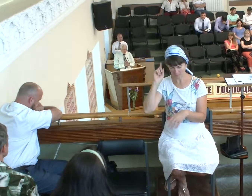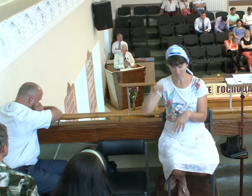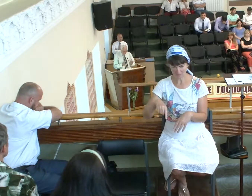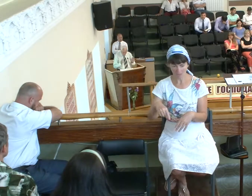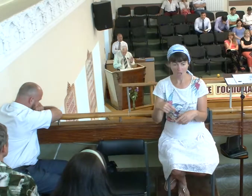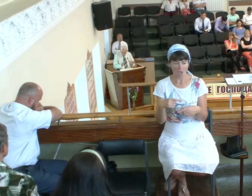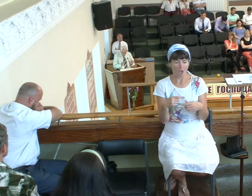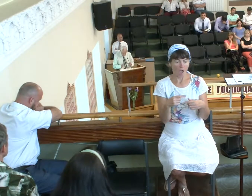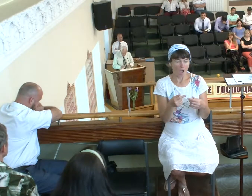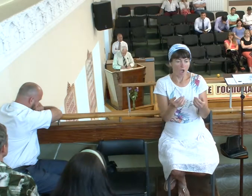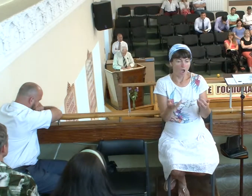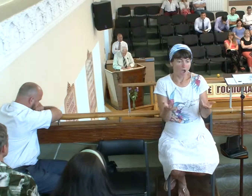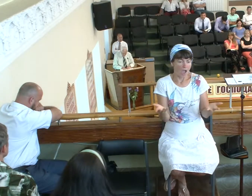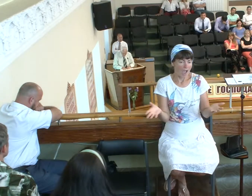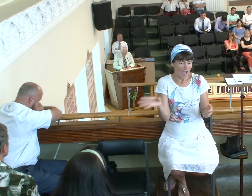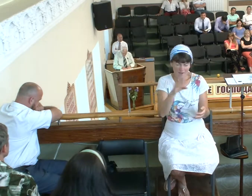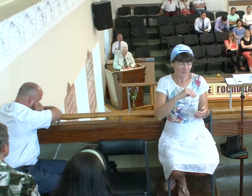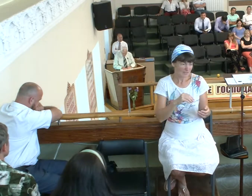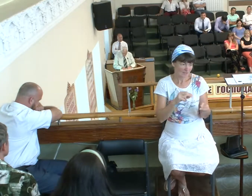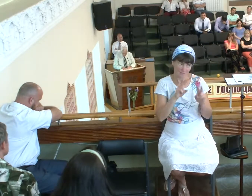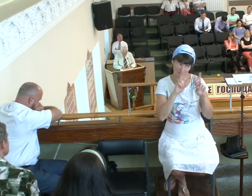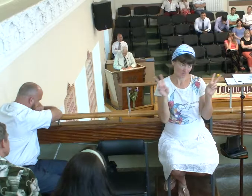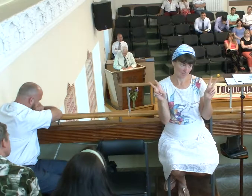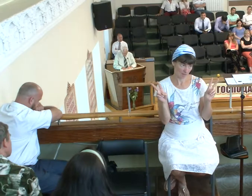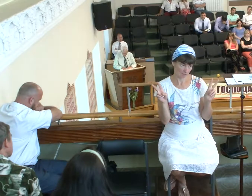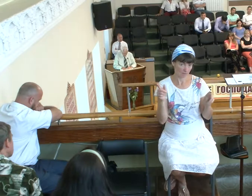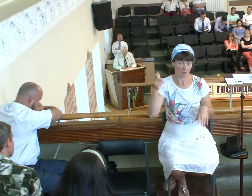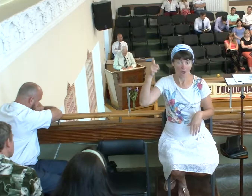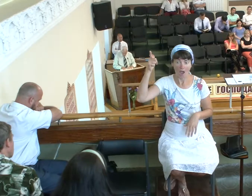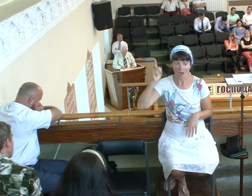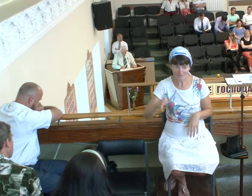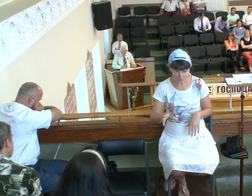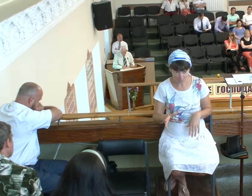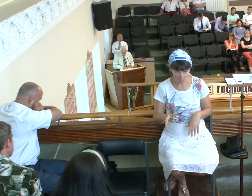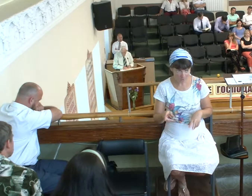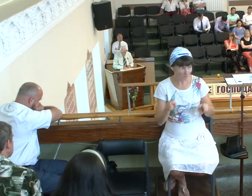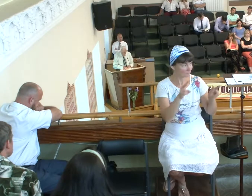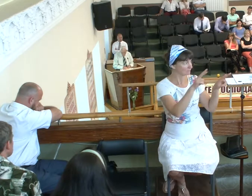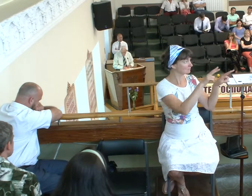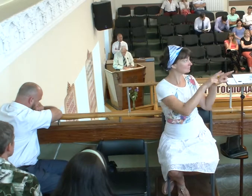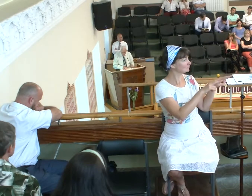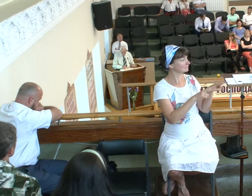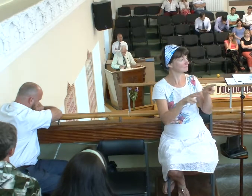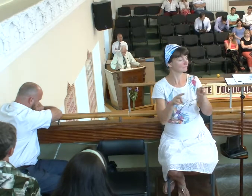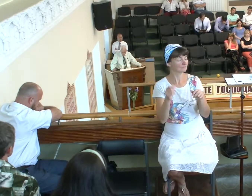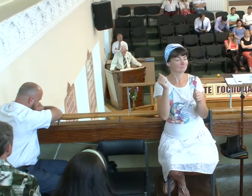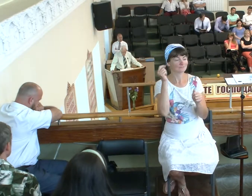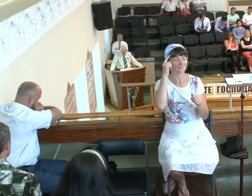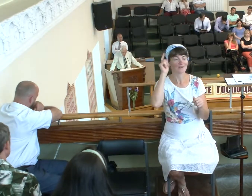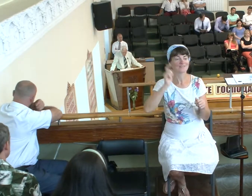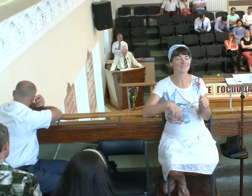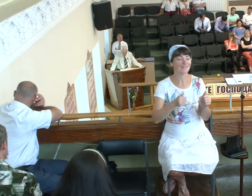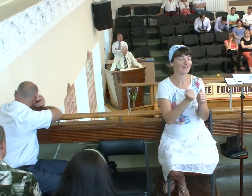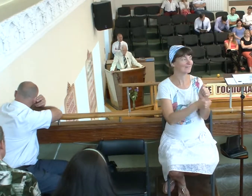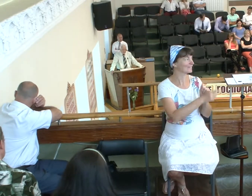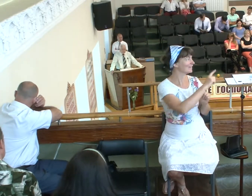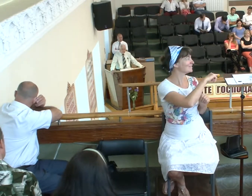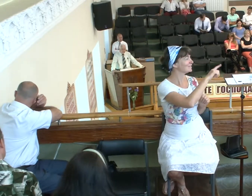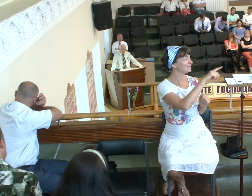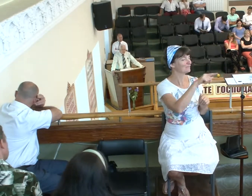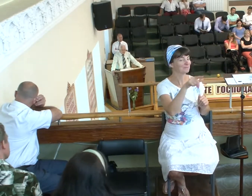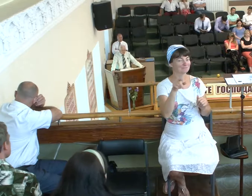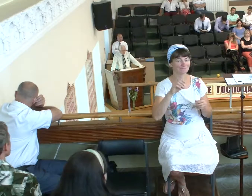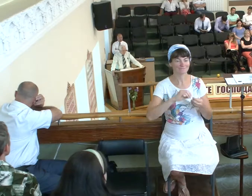Но когда Господь смотрит на этот список, Он знает каждого. Он знает, в каком кто положении.